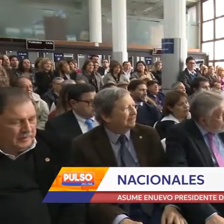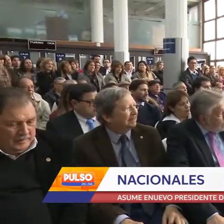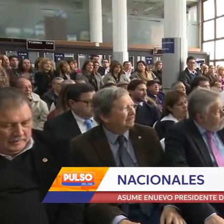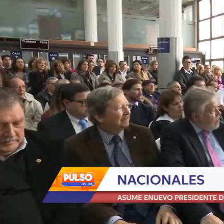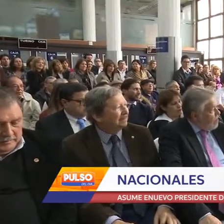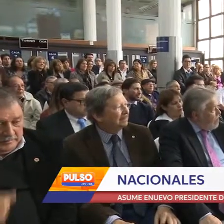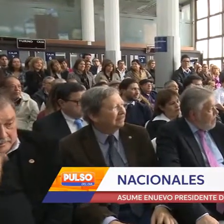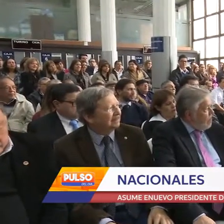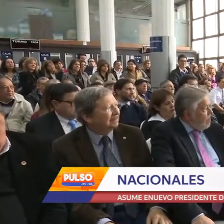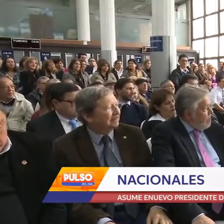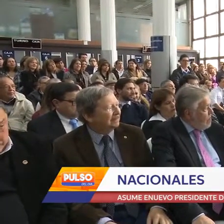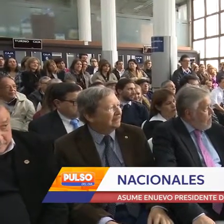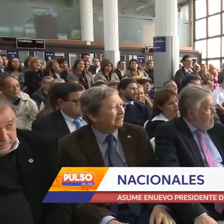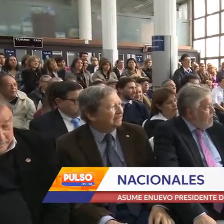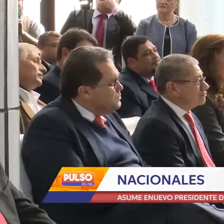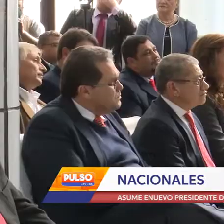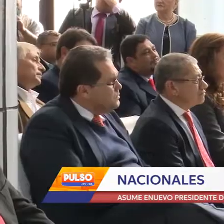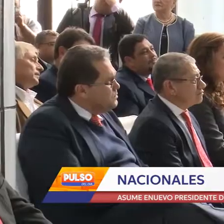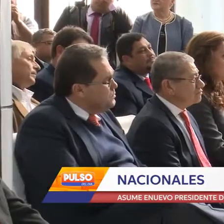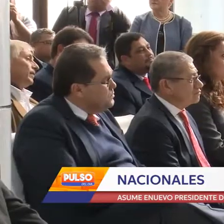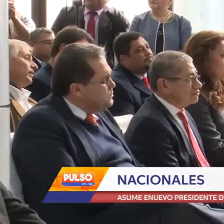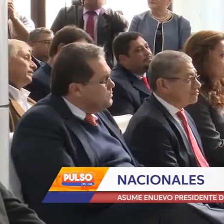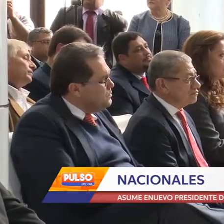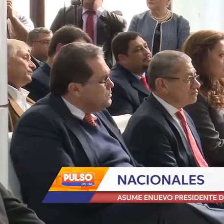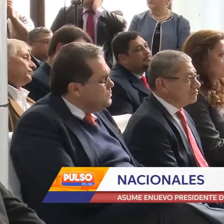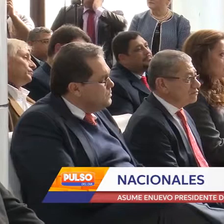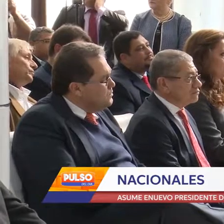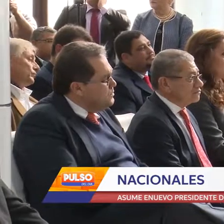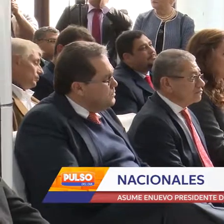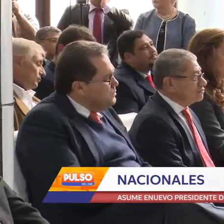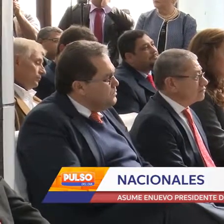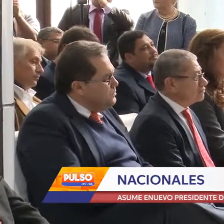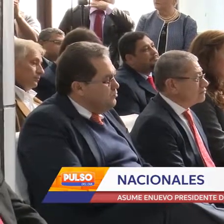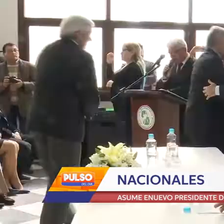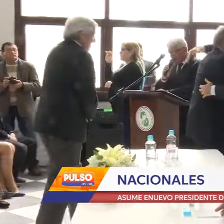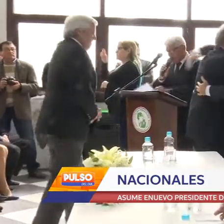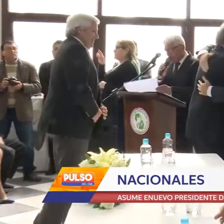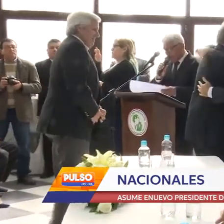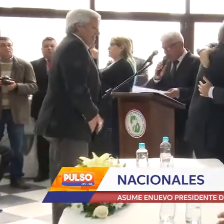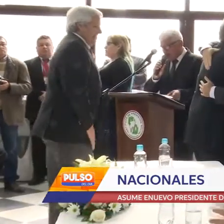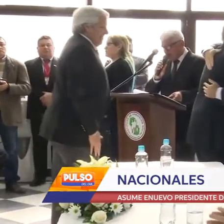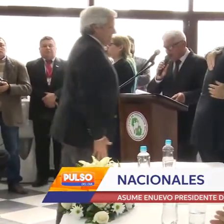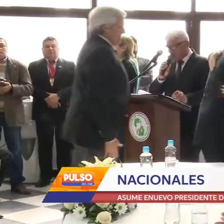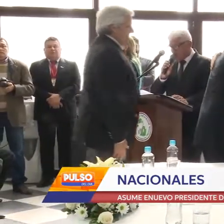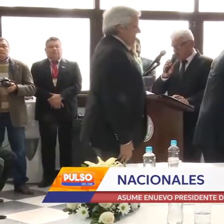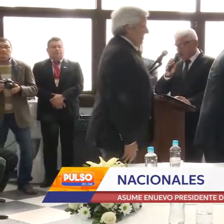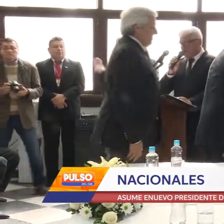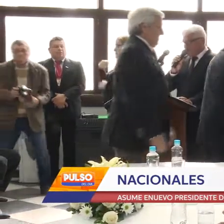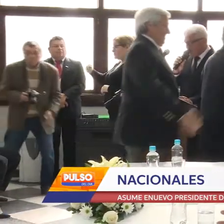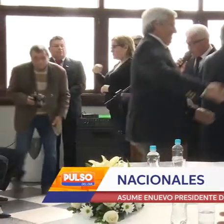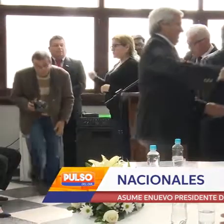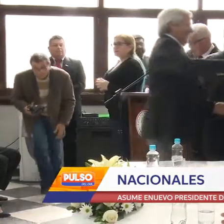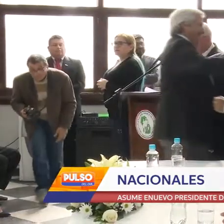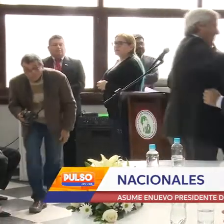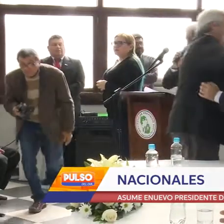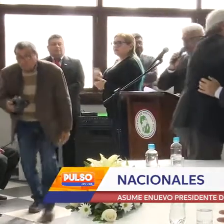demanda de la sociedad y a la altura de lo que esperan principalmente nuestros asegurados. Esta designación yo me